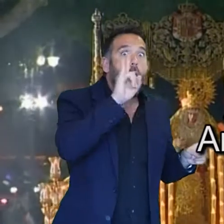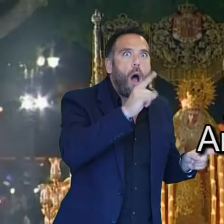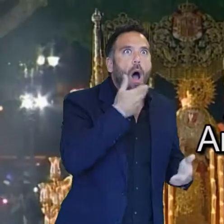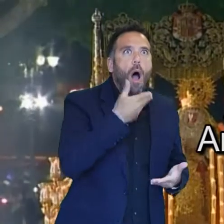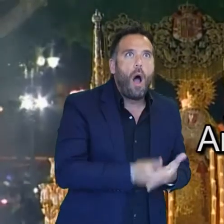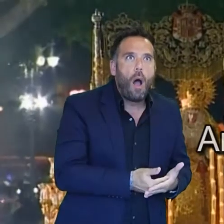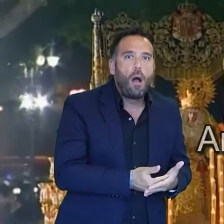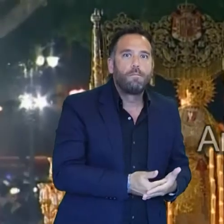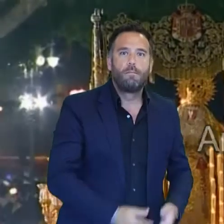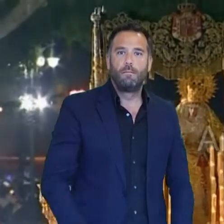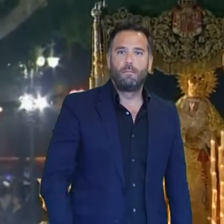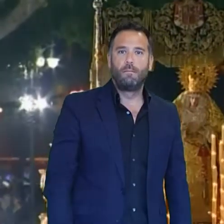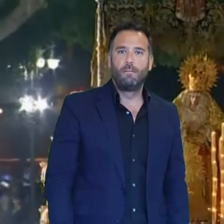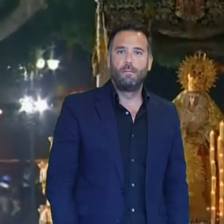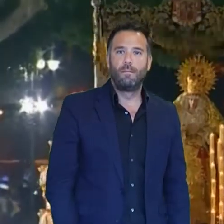boquiabierto.